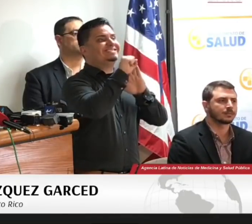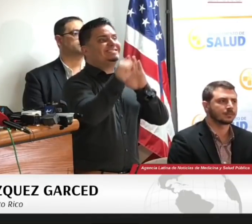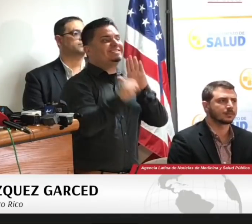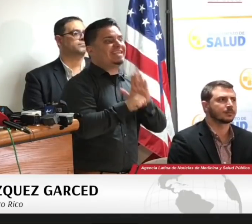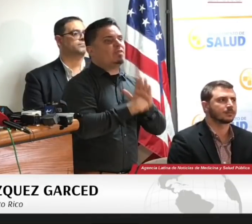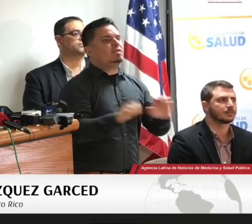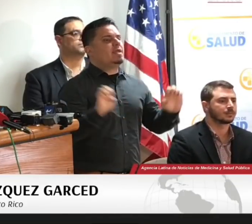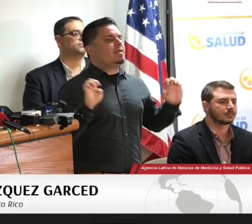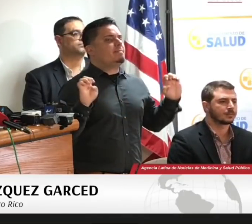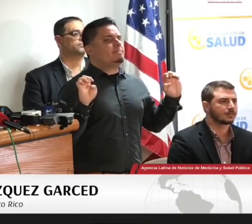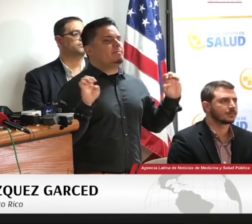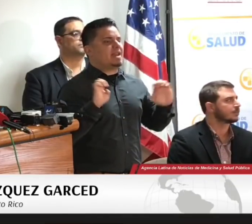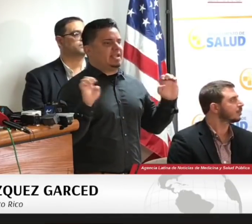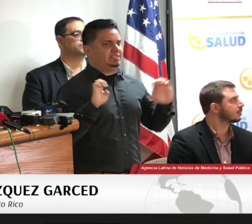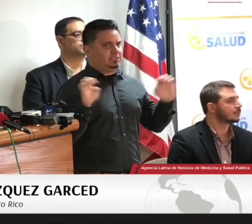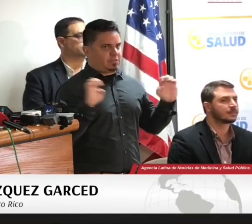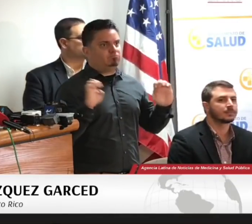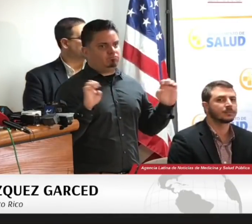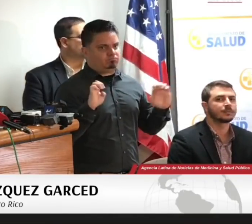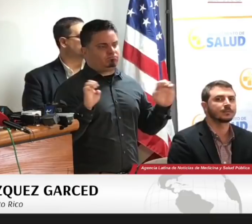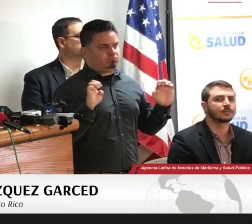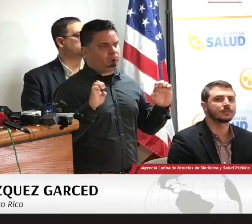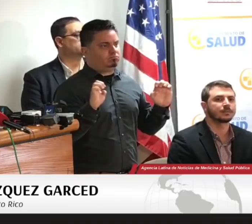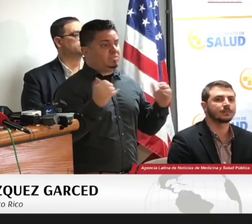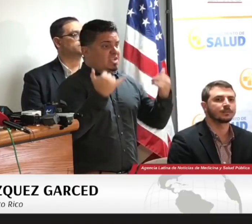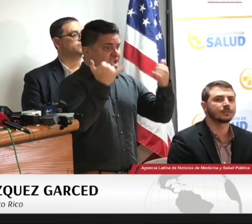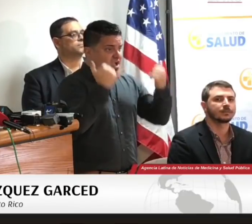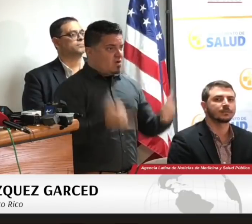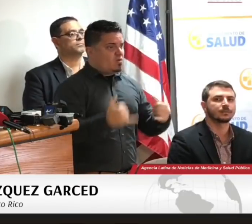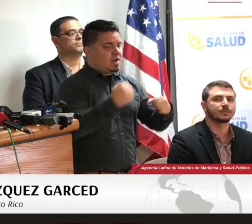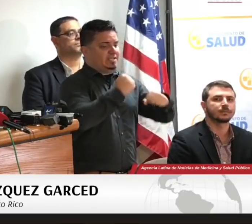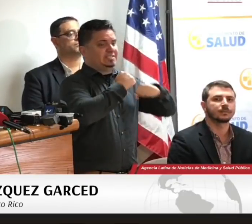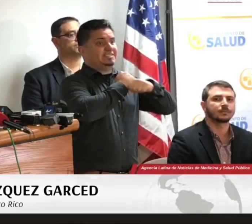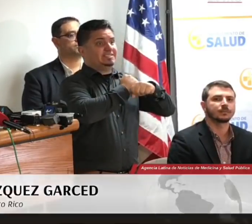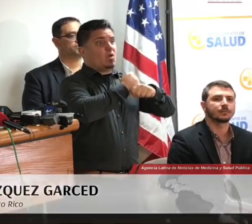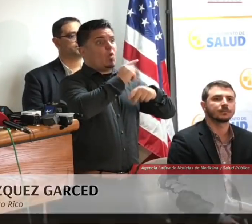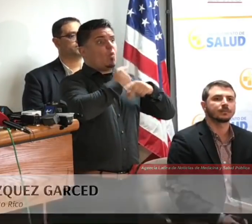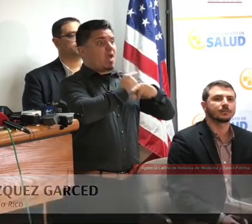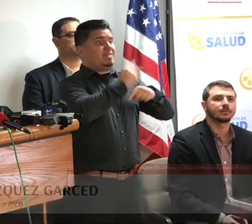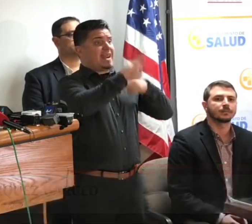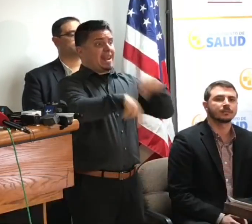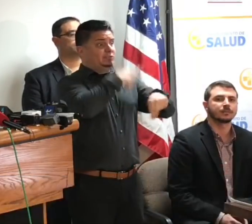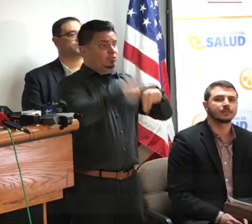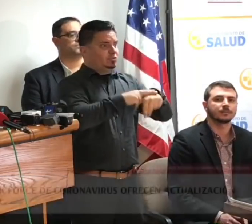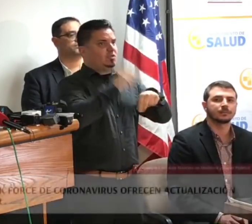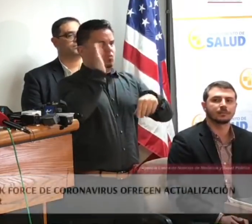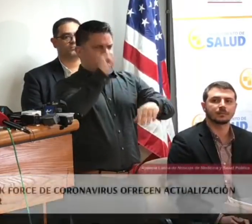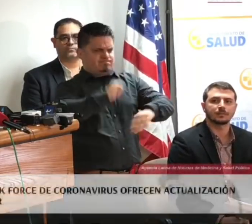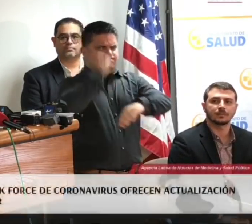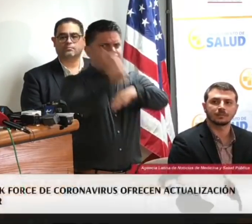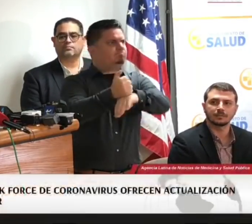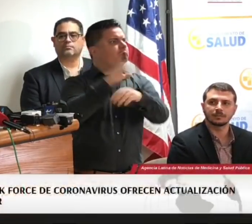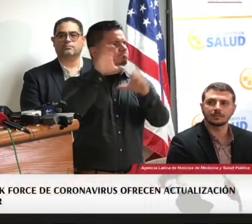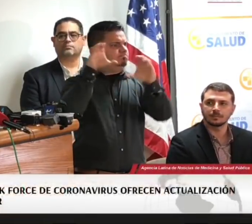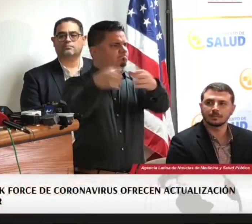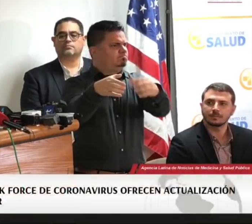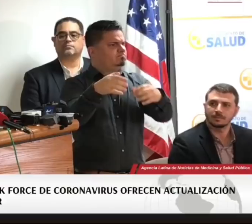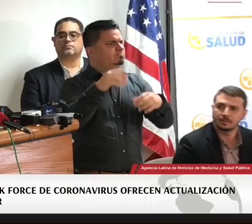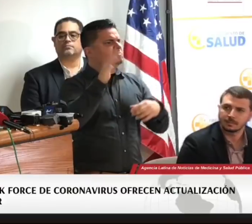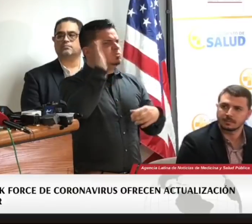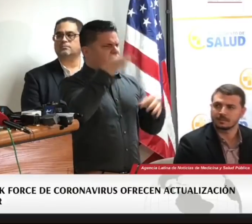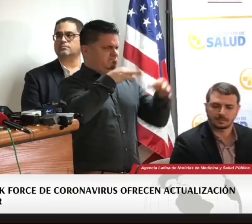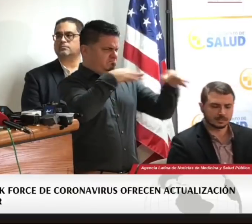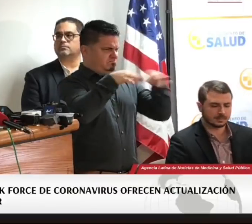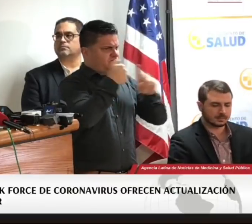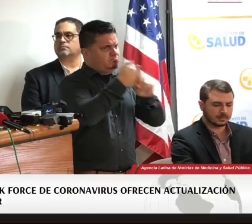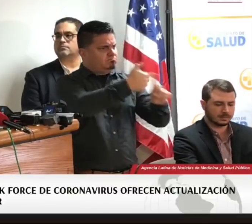permitirá activar la Guardia Nacional de Puerto Rico para las sesiones que les indicaré más adelante. La razón